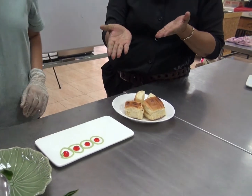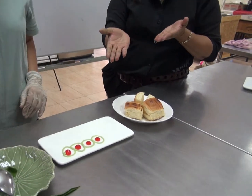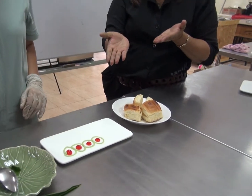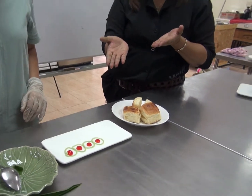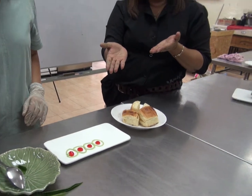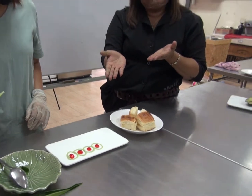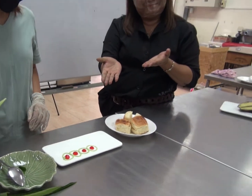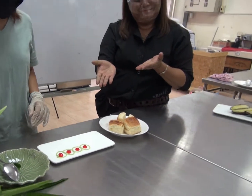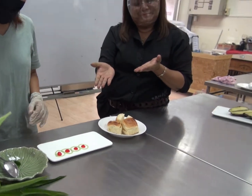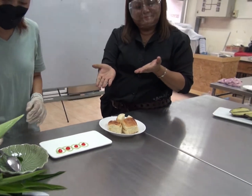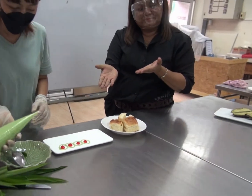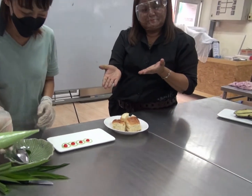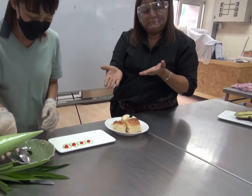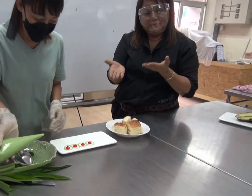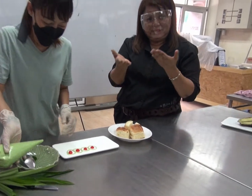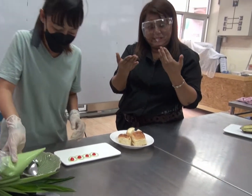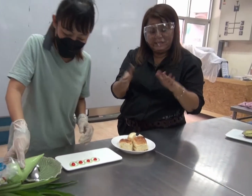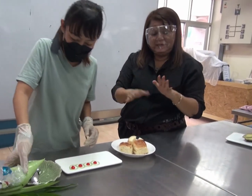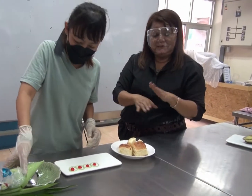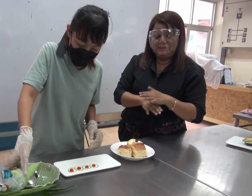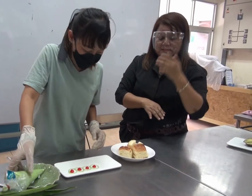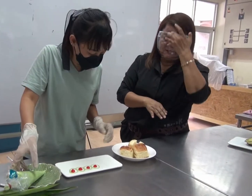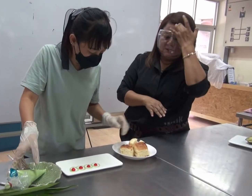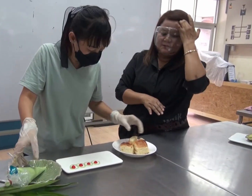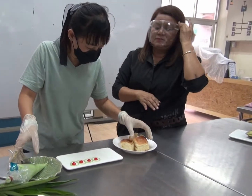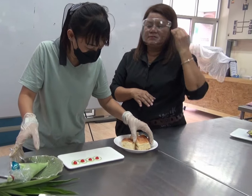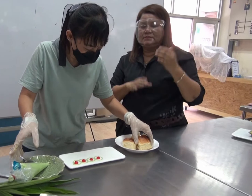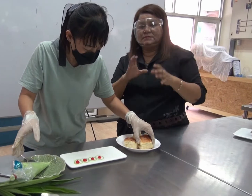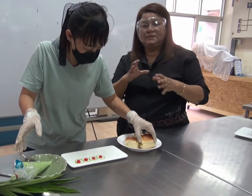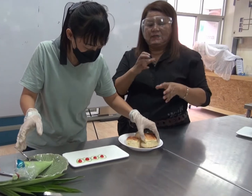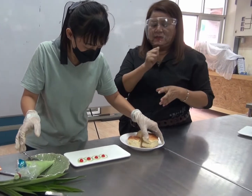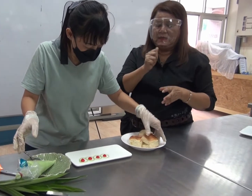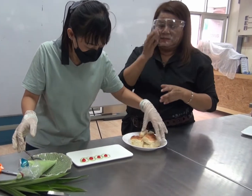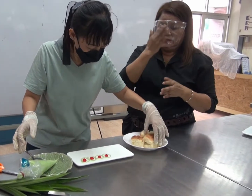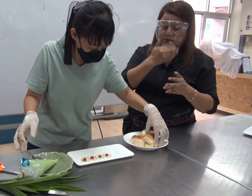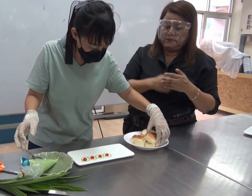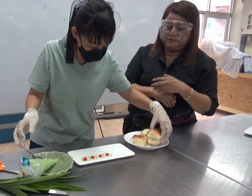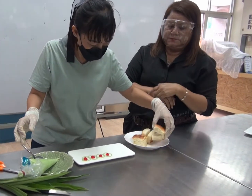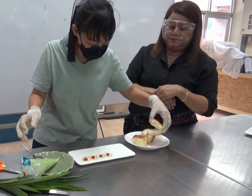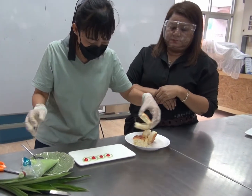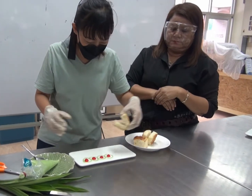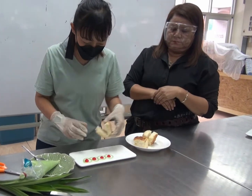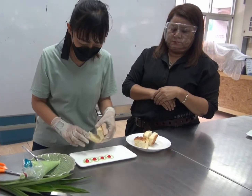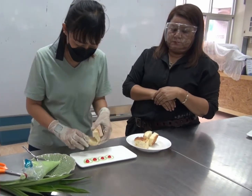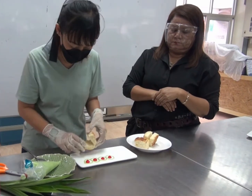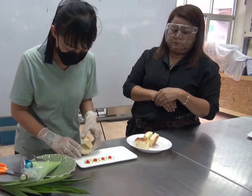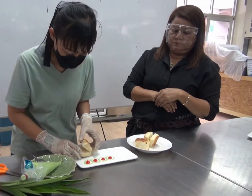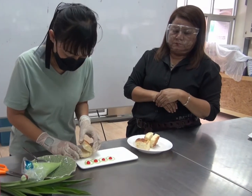นะคะแล้วเราก็ได้จานอาหารที่สวยงามนะวางน้ำขนมปังมาวางไ